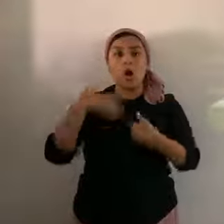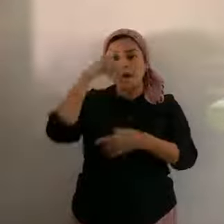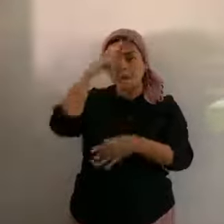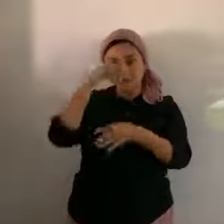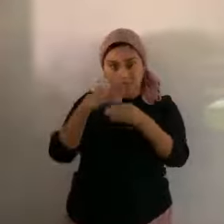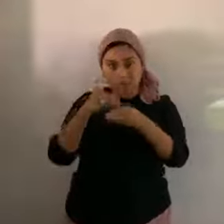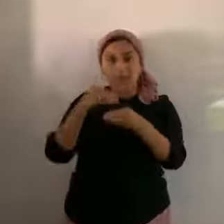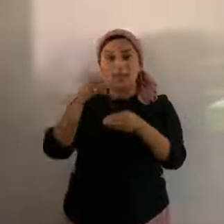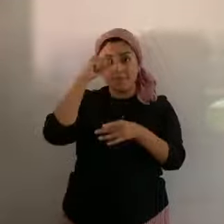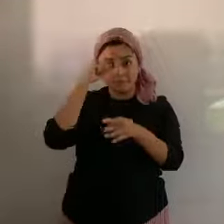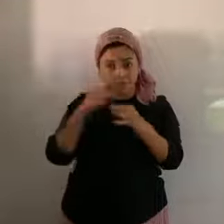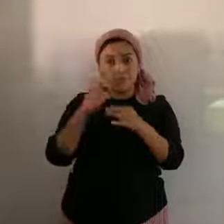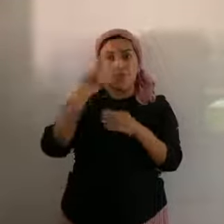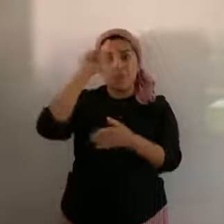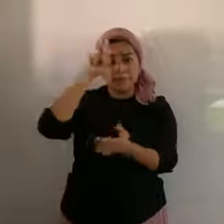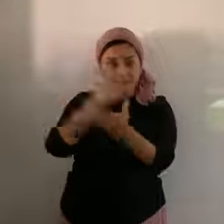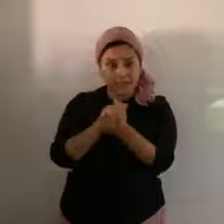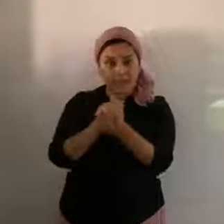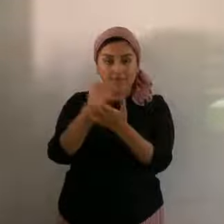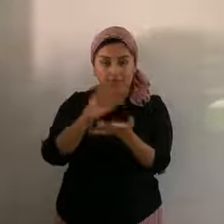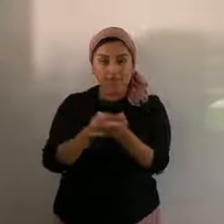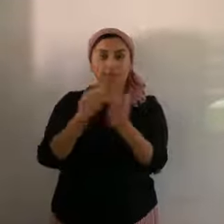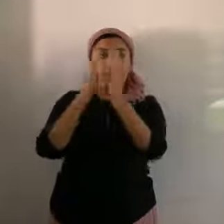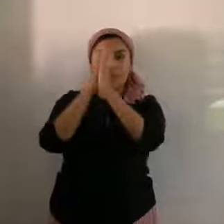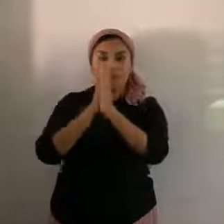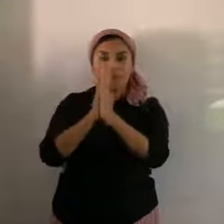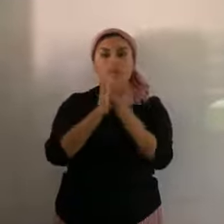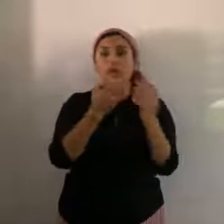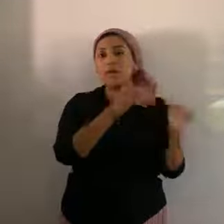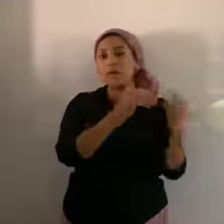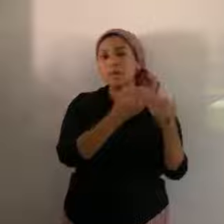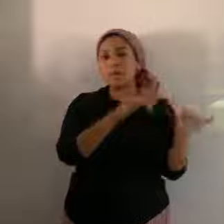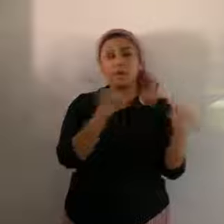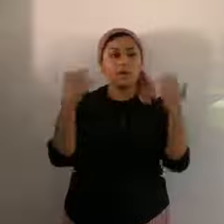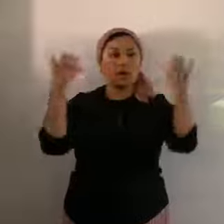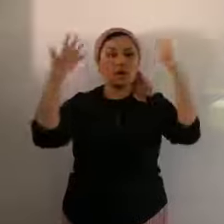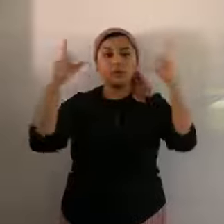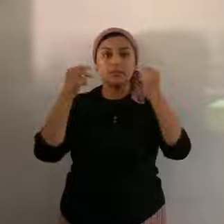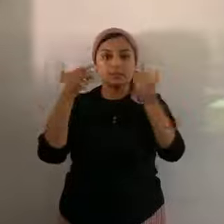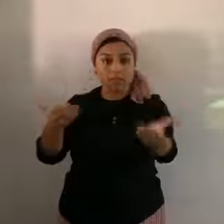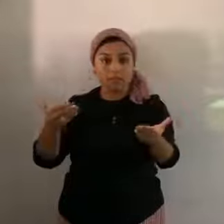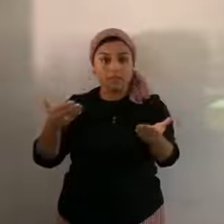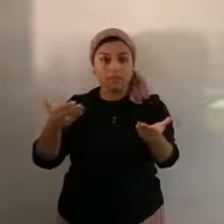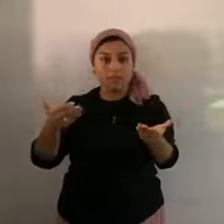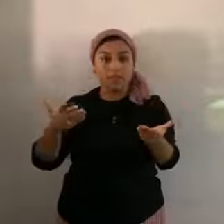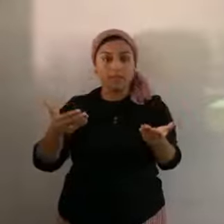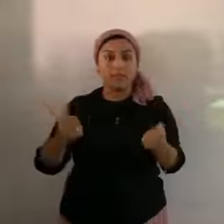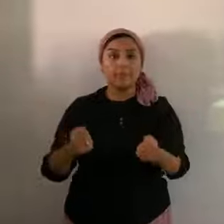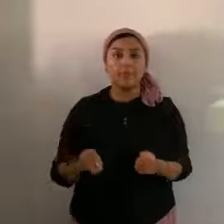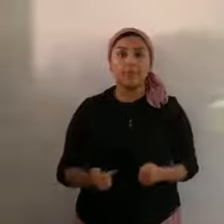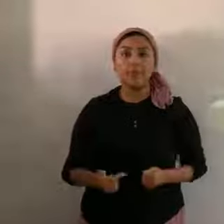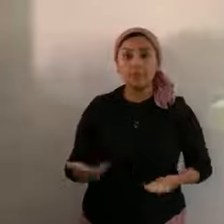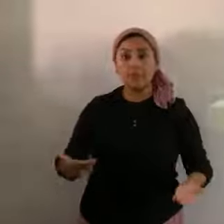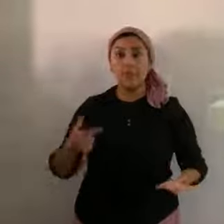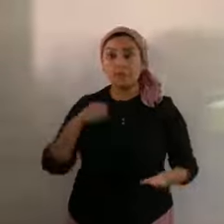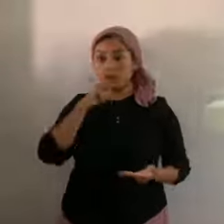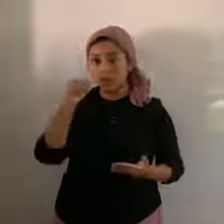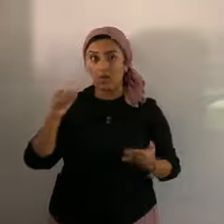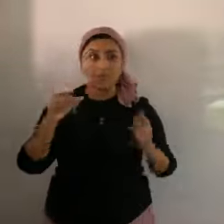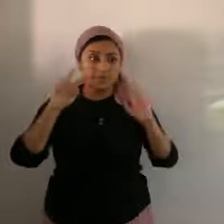o creerlo así? Entonces oremos como si las cosas ya fueron hechas, y no son sectas de la prosperidad. Esto no es una secta